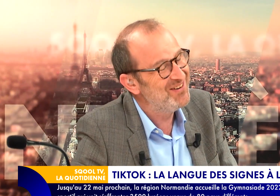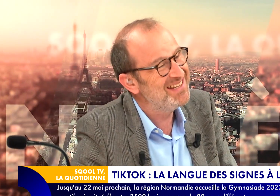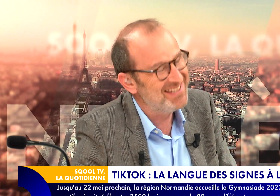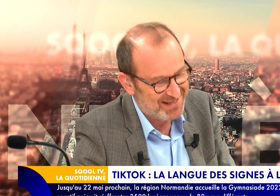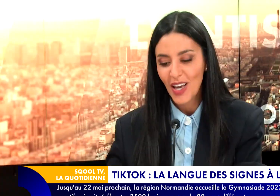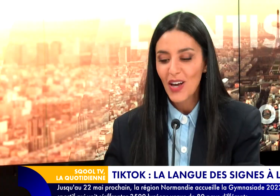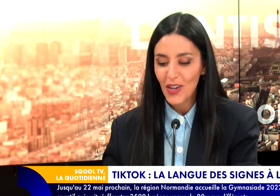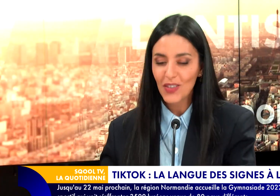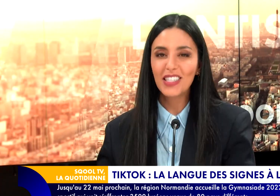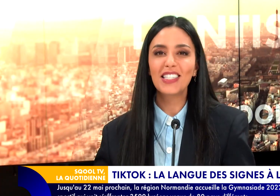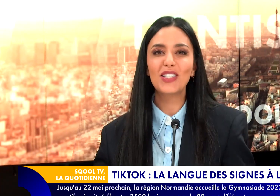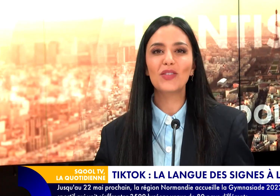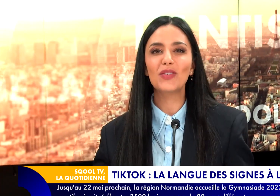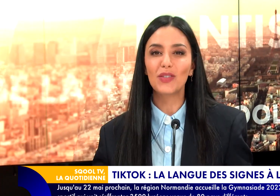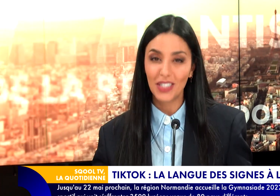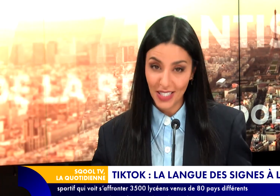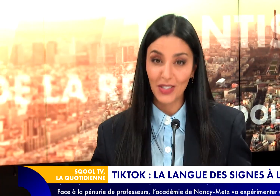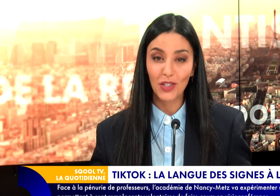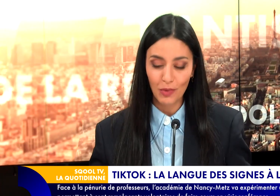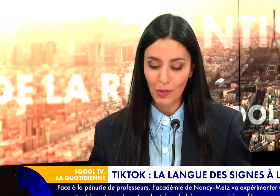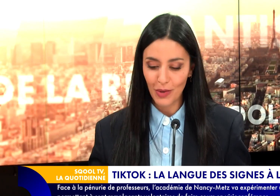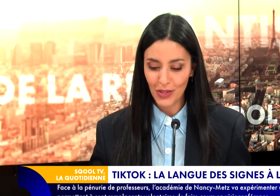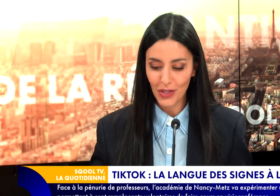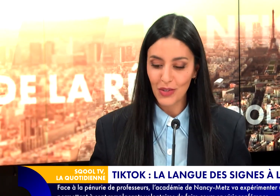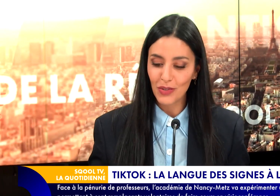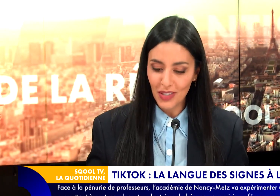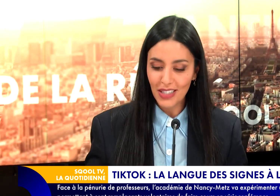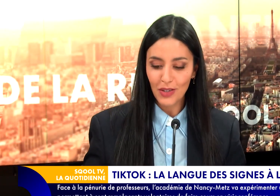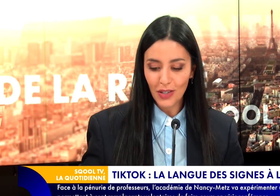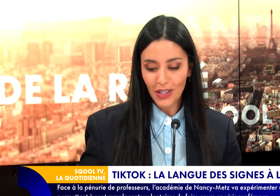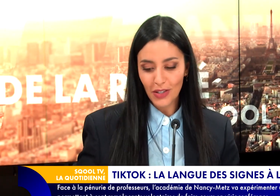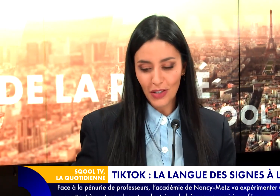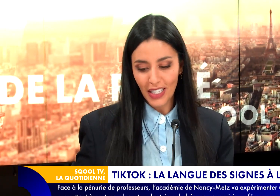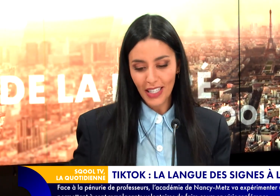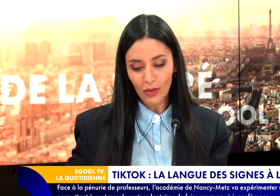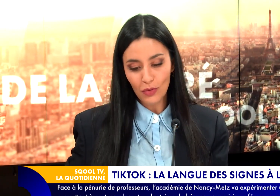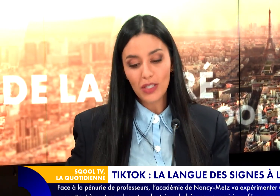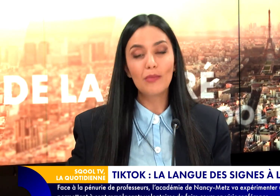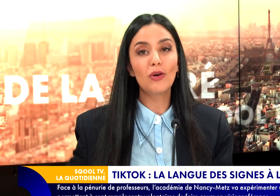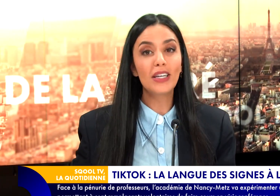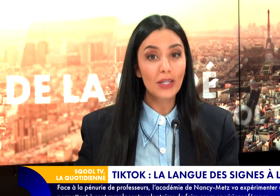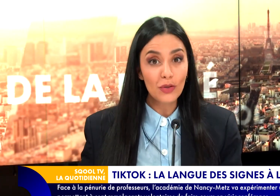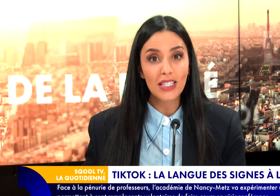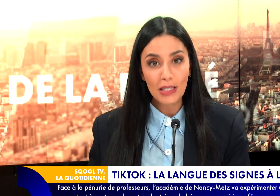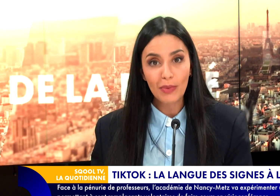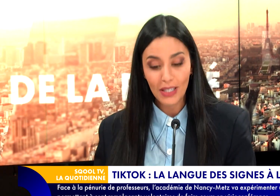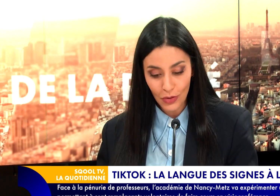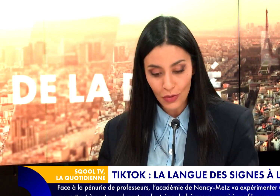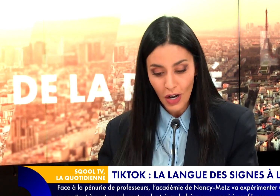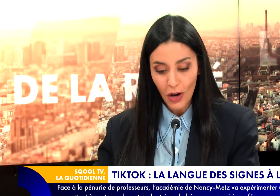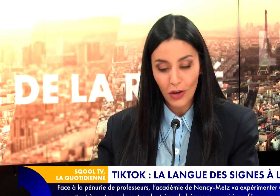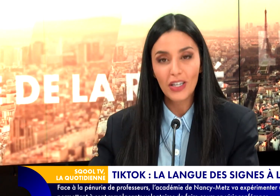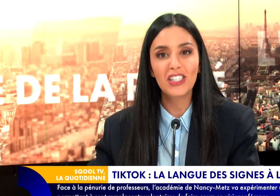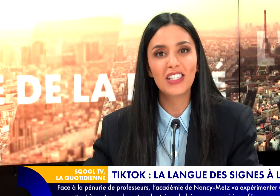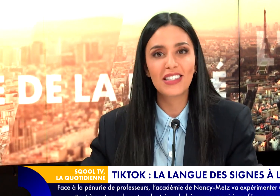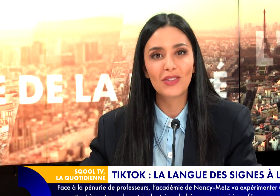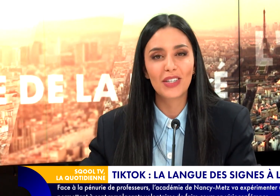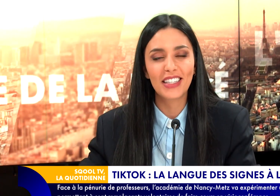Langue des signes. Langue des signes. TikTok. TikTok. C'est le sujet. Une vidéo dans laquelle on nous apprend quelques expressions en langage des signes.